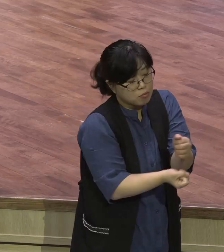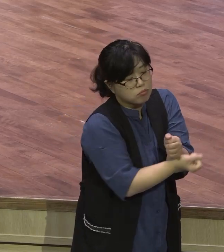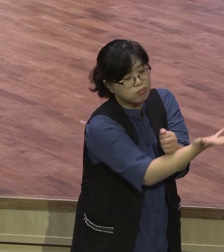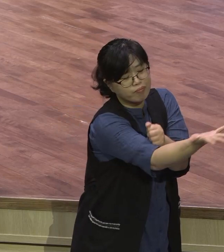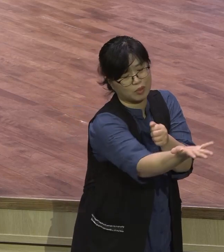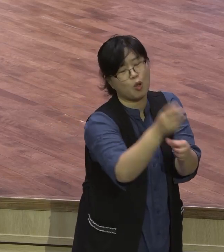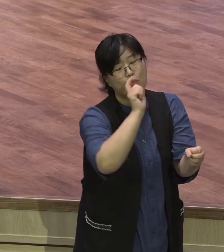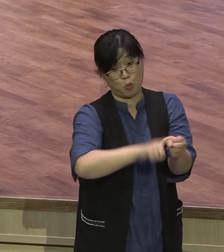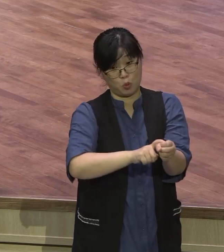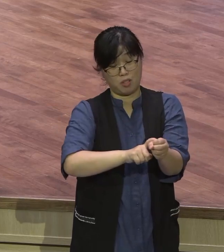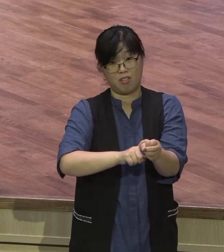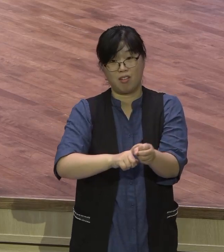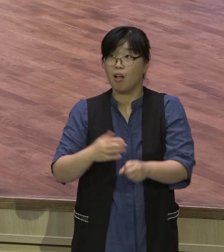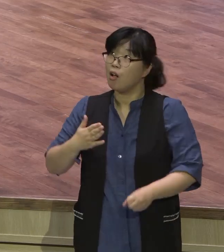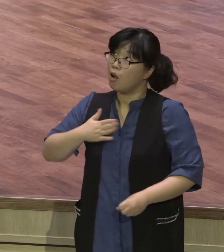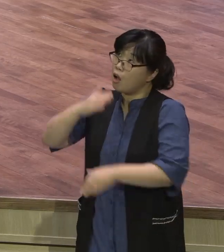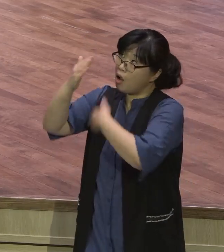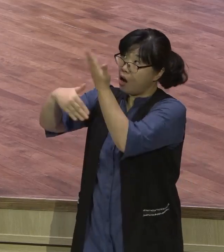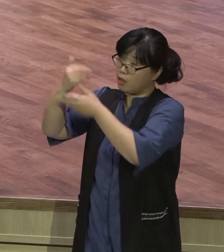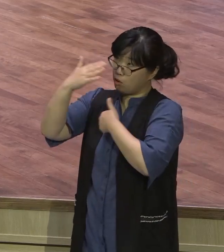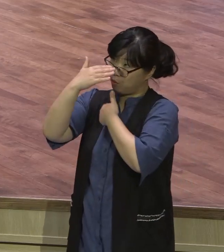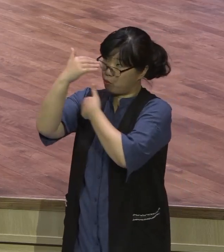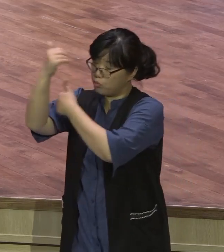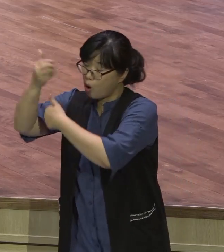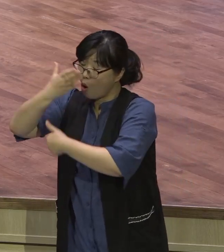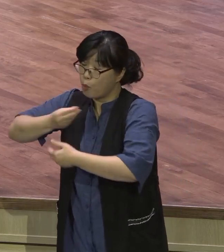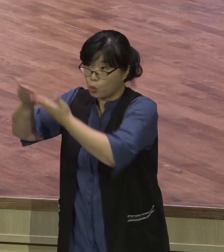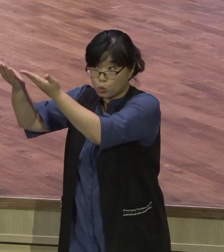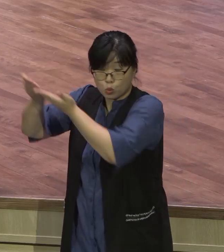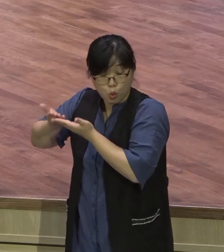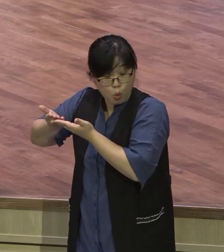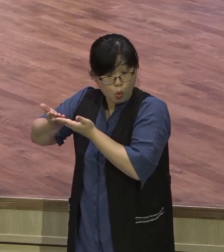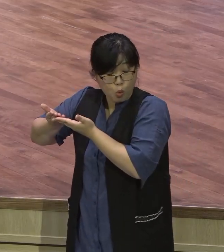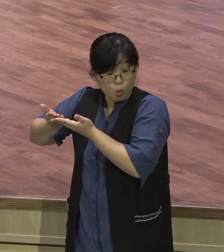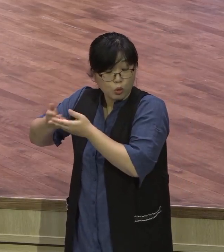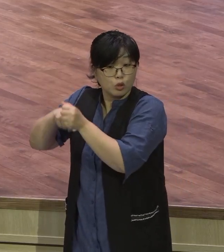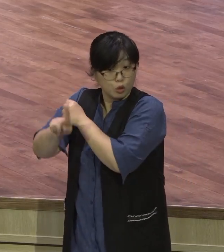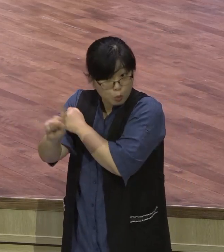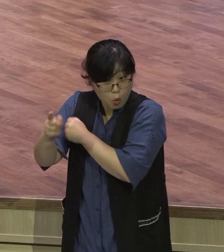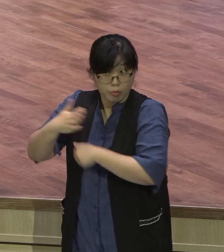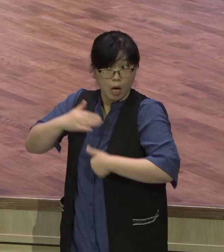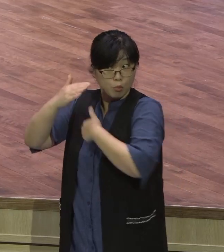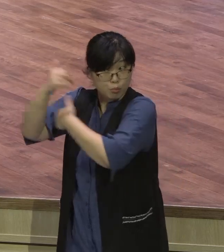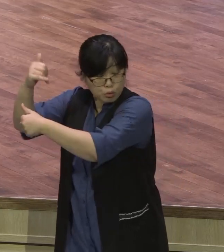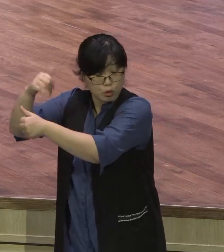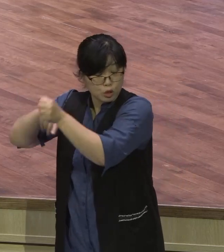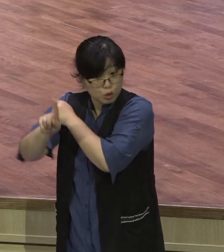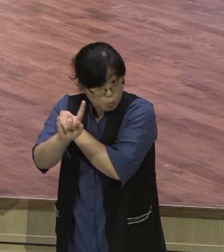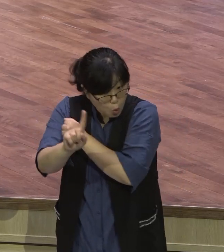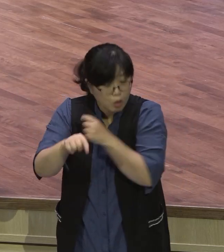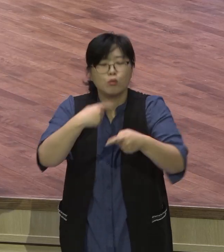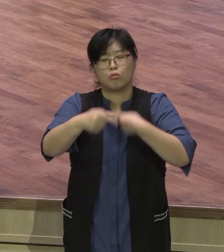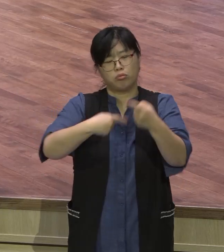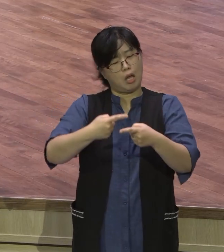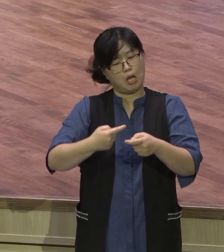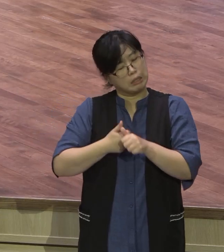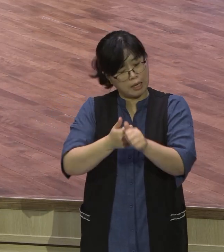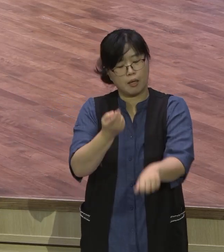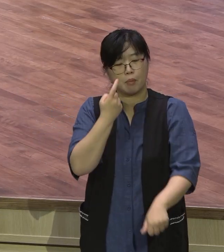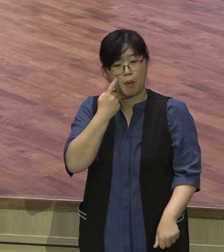우리는 영적 아브라함이에요 아브라함 아브라함을 부르러 복이 될지라 여러분을 왜 불렀냐 따라서 나는 복의 근원이다